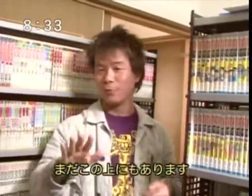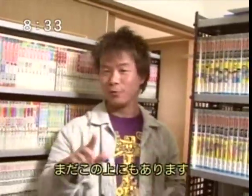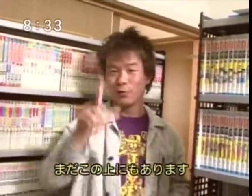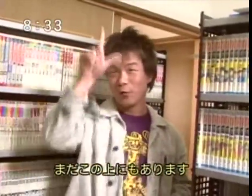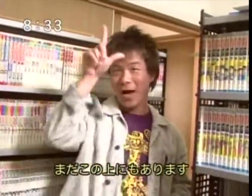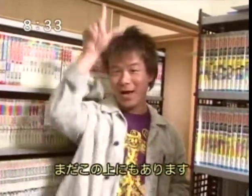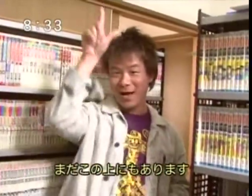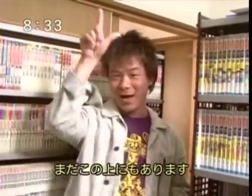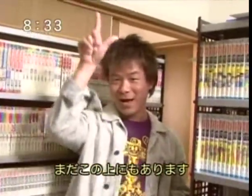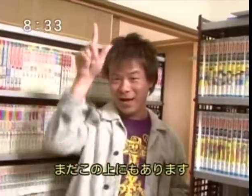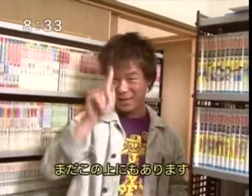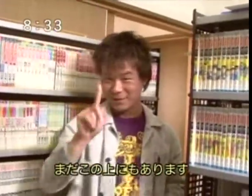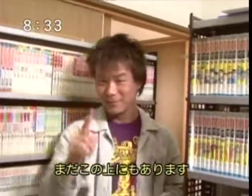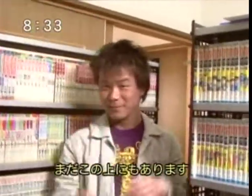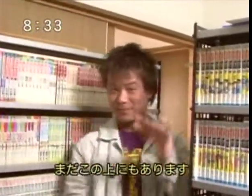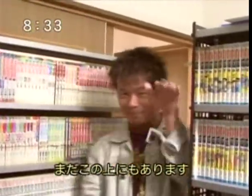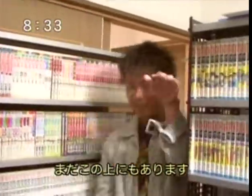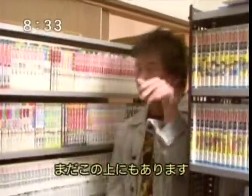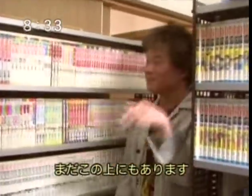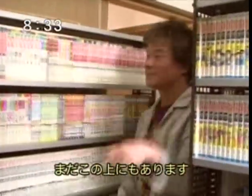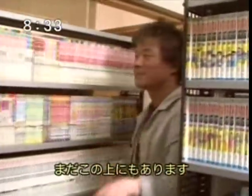まだこの上にもあります。